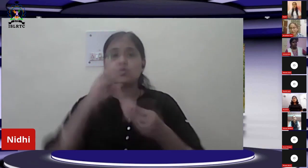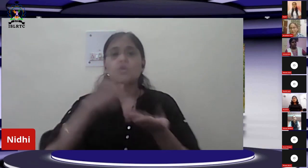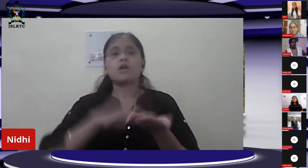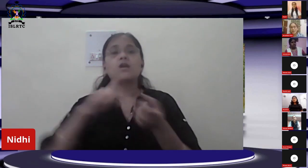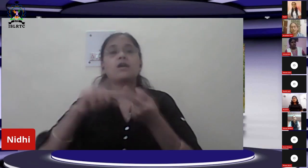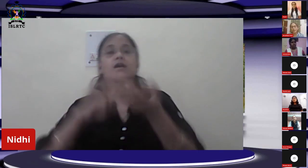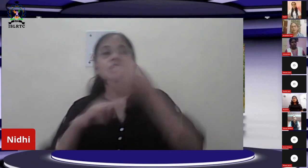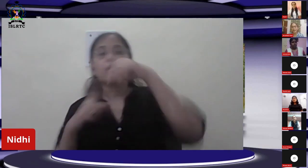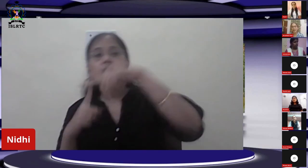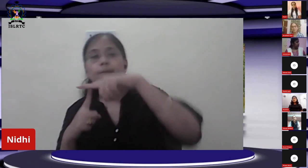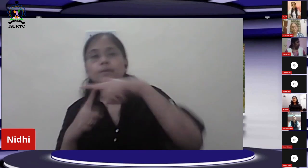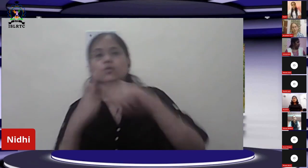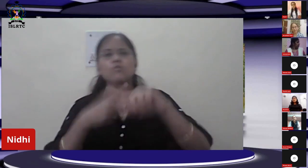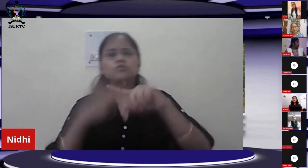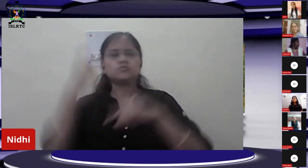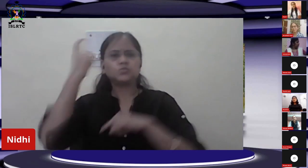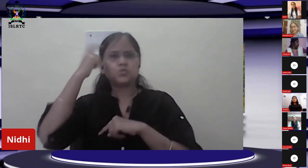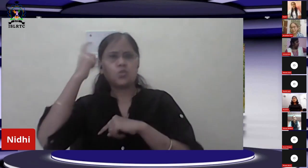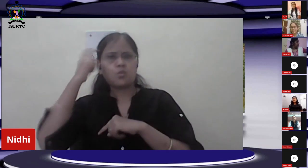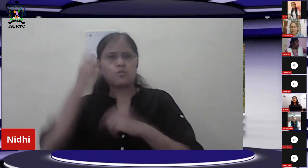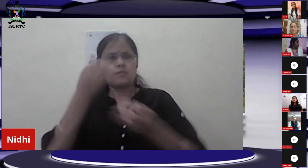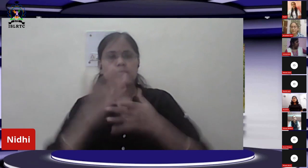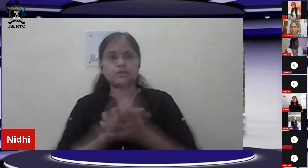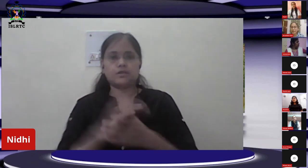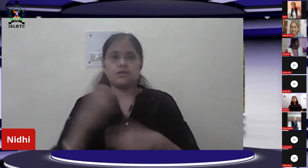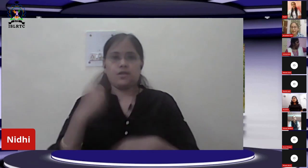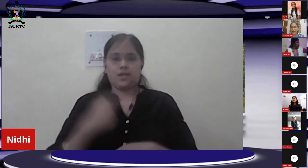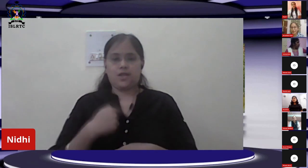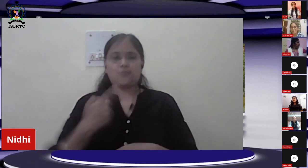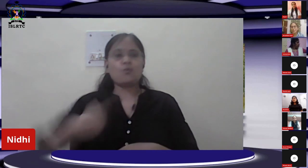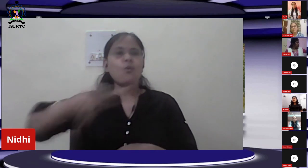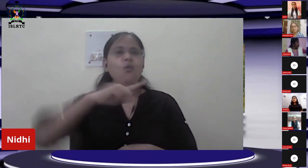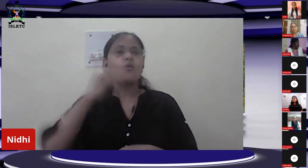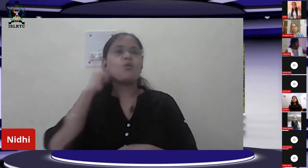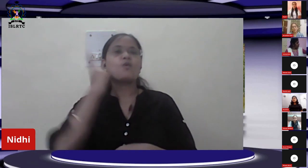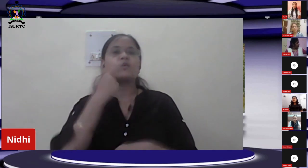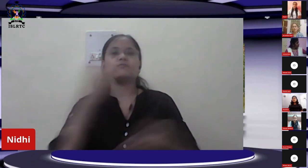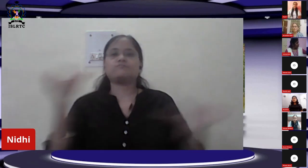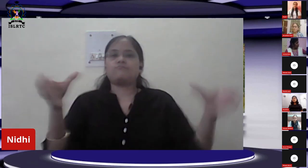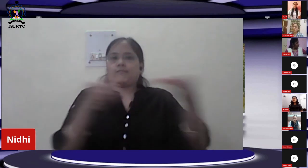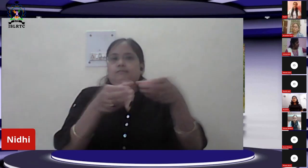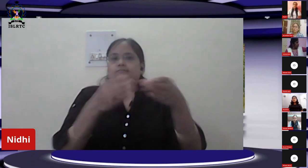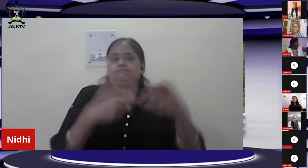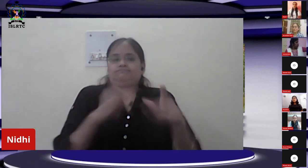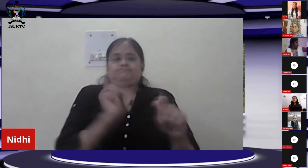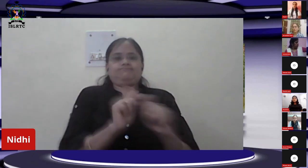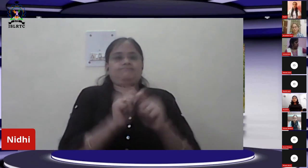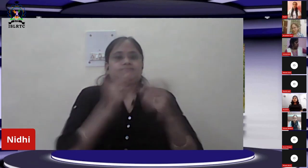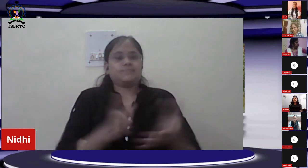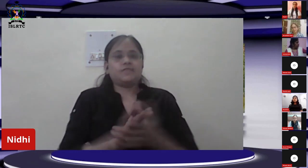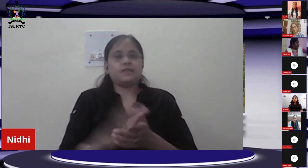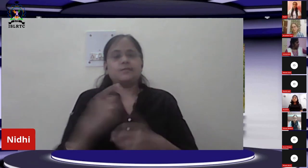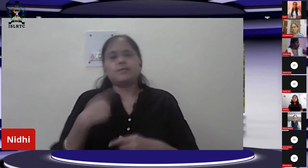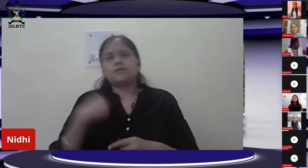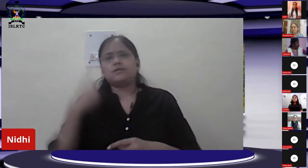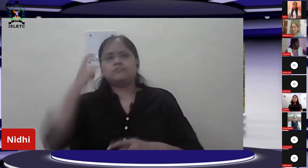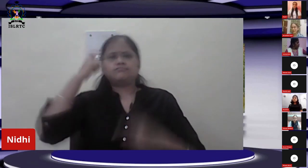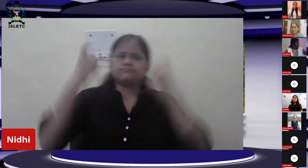चाहिए, क्योंकि देखिए हम सब यहाँ डेफ कमेटी के लिए काम करने के लिए आए हैं। तो हम हमेशा सोचते रहते हैं, मतलब मेरे मन में तो हमेशा चलता ही रहता